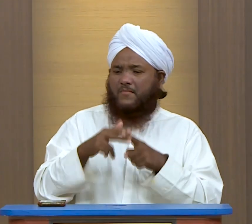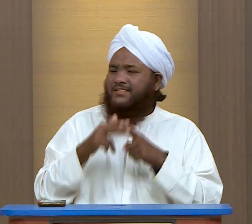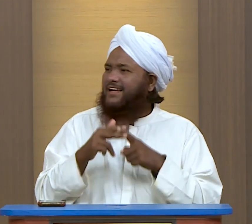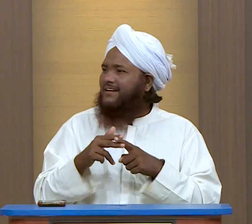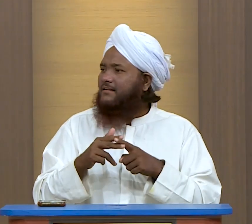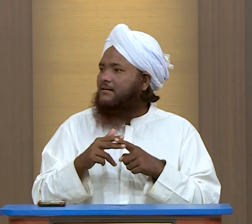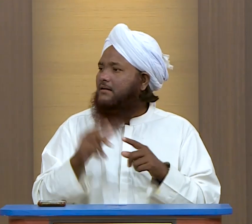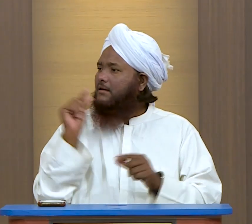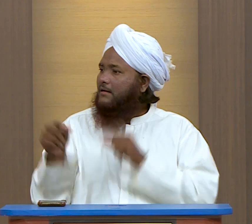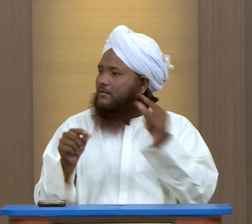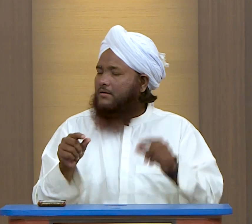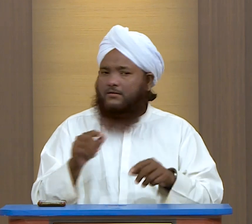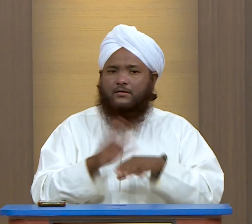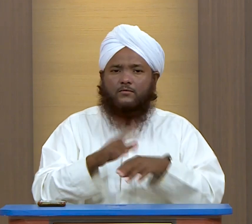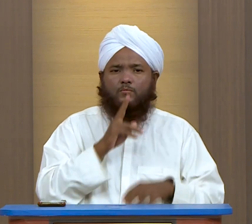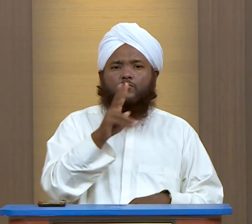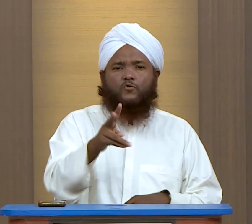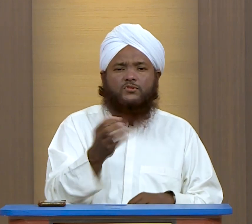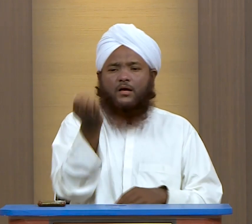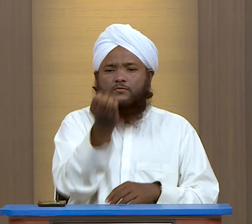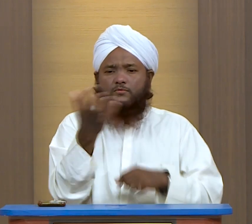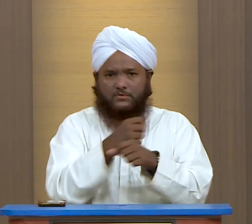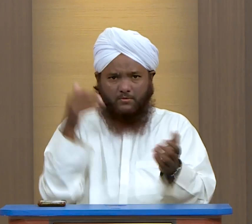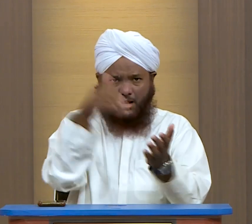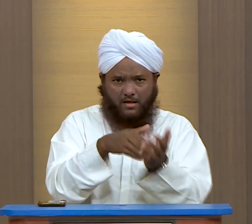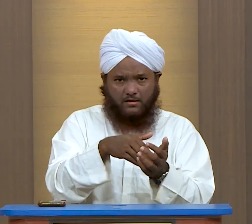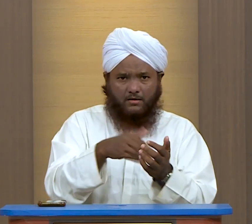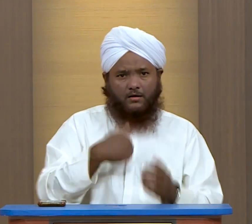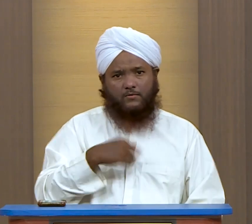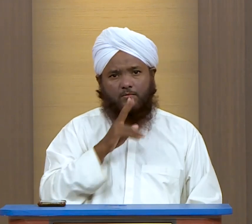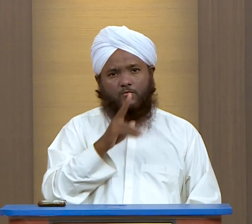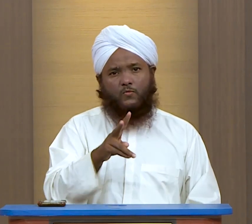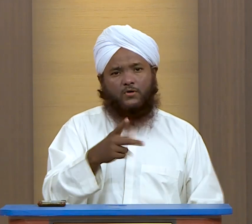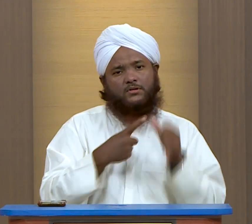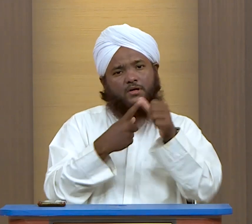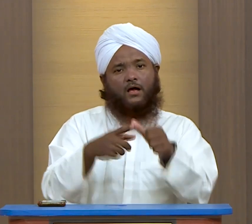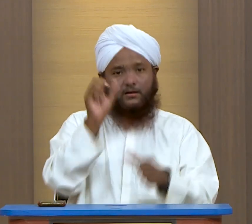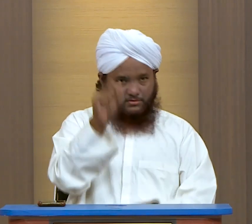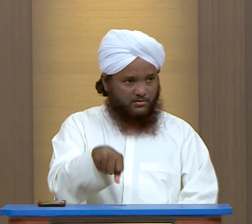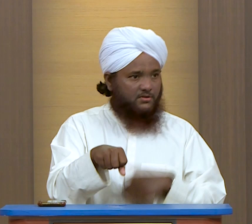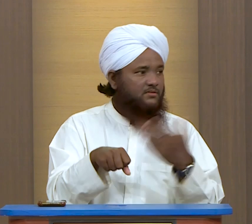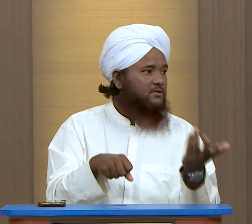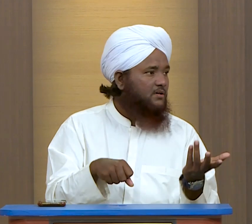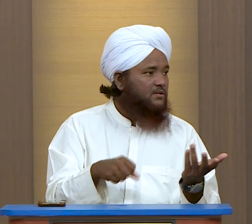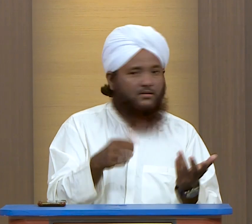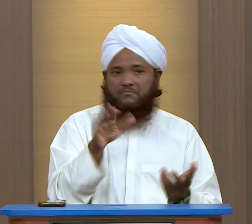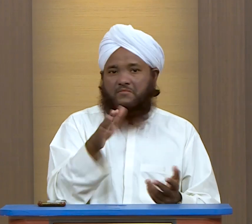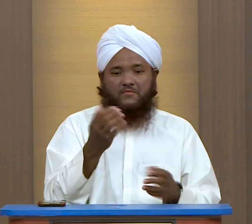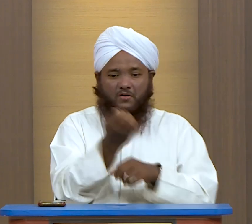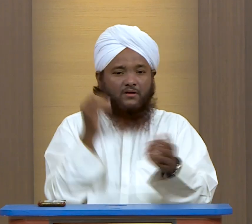یعنی اگر کسی نے پوچھا، آپ ہفتہ وار اجتماع میں تشریف لائے تھے، اور جواباً کہہ دیا، جی ہاں، حالانکہ شرکت نہیں کی۔ کیا آپ